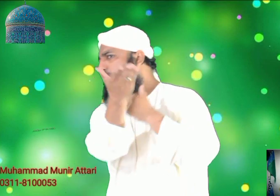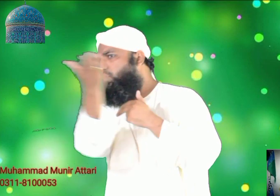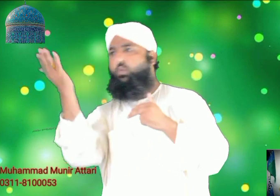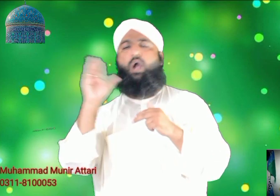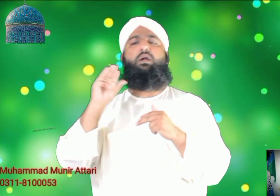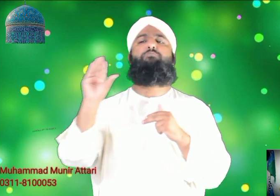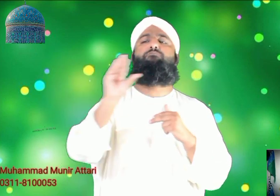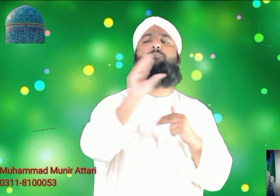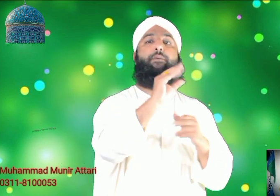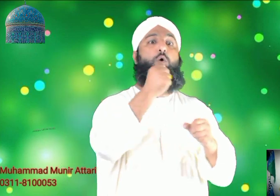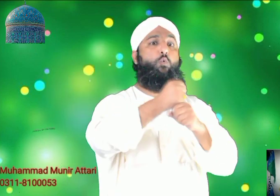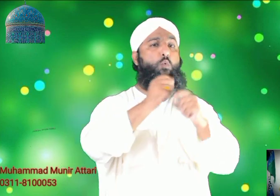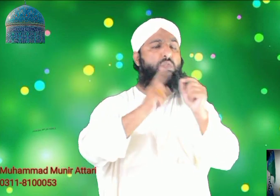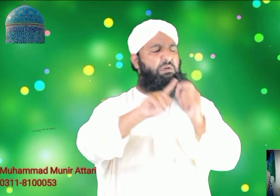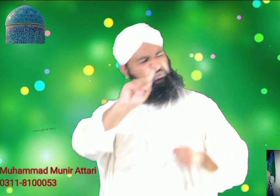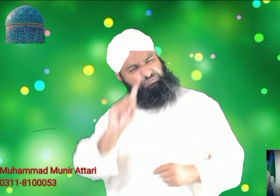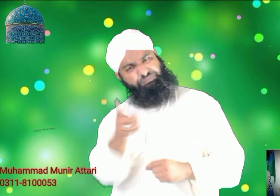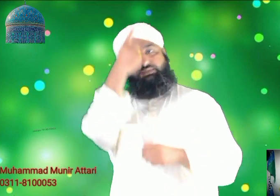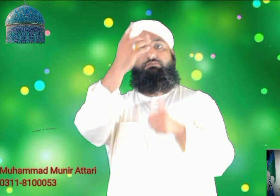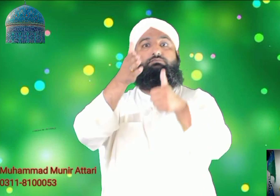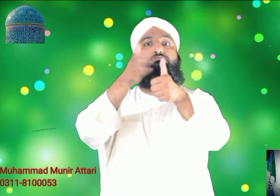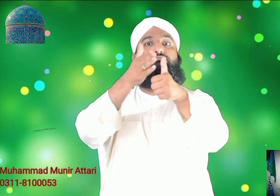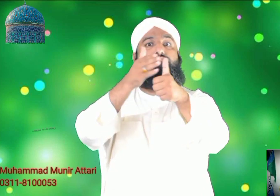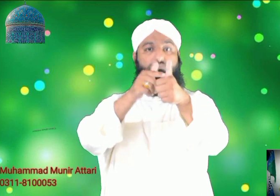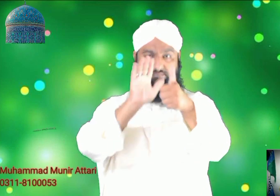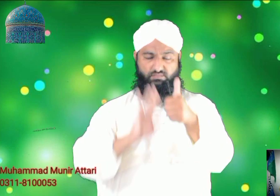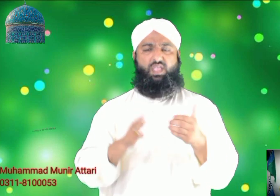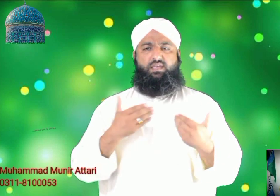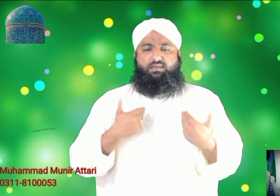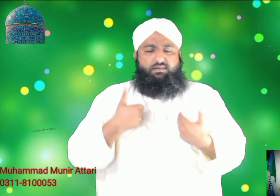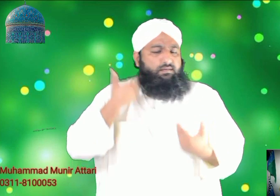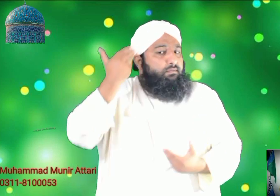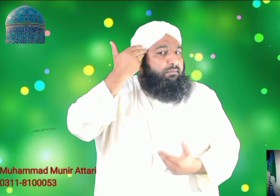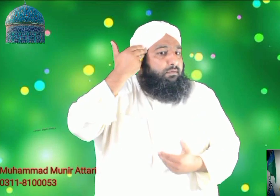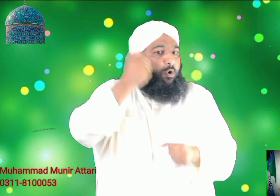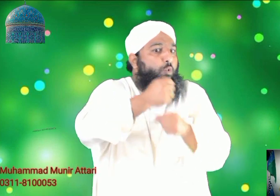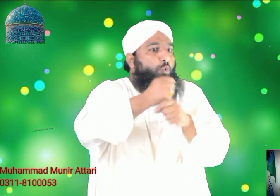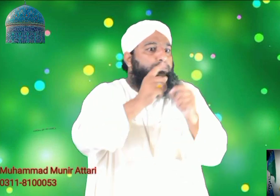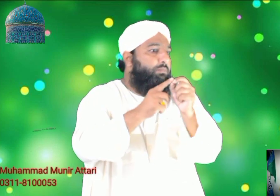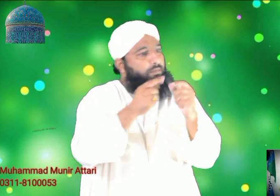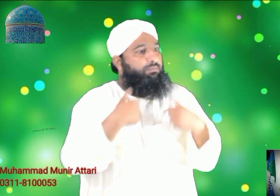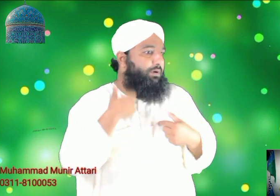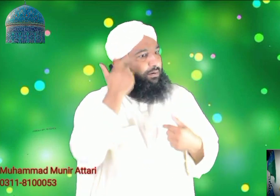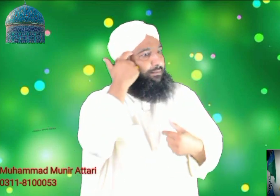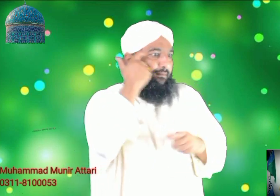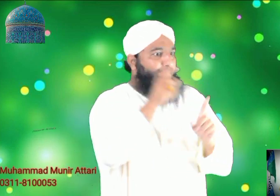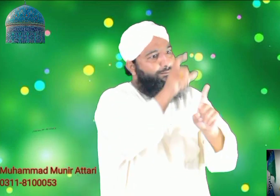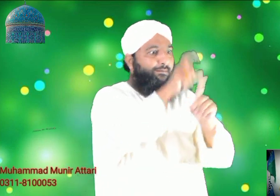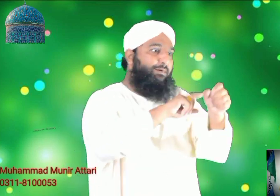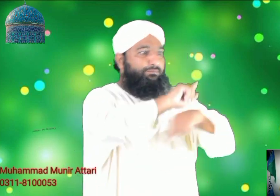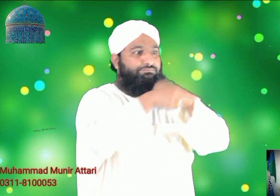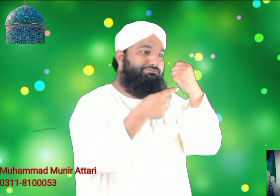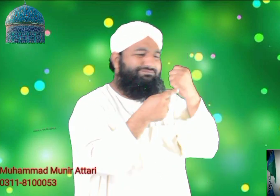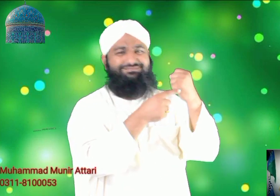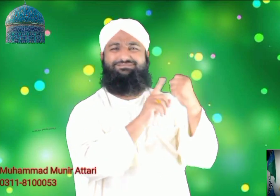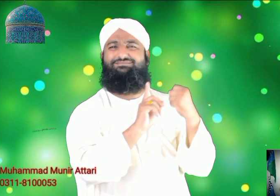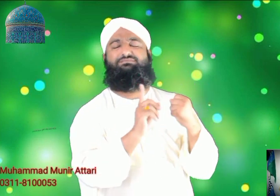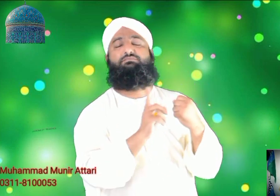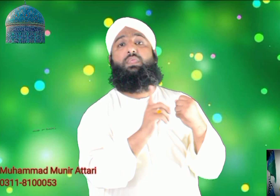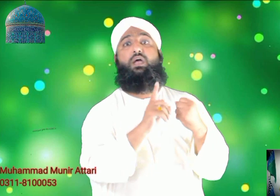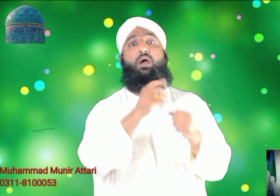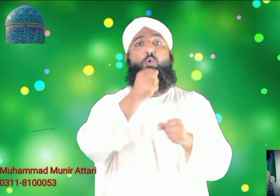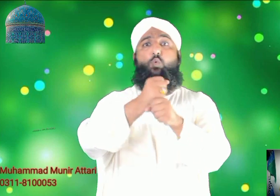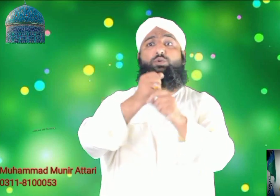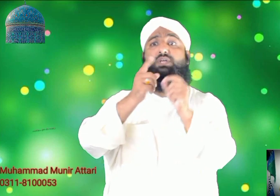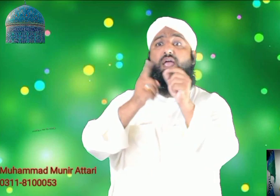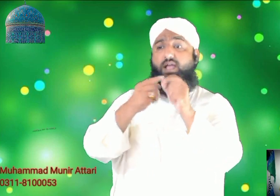عبد القادر جیلانی کو صرف کرامتوں والا بزرگ سمجھا ہے اور ان کو یہی جانا ہے. حالانکہ غوث اعظم کی سیرت کے ایسے